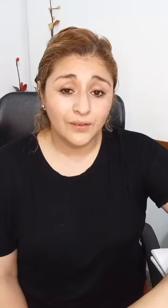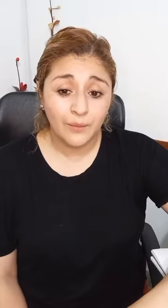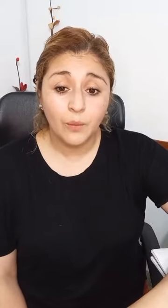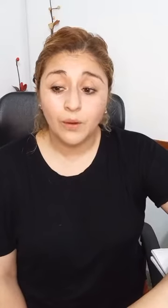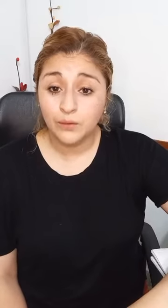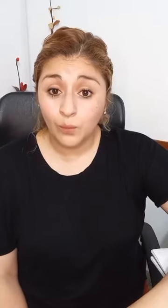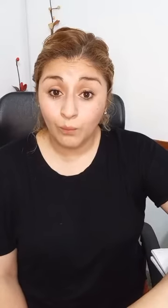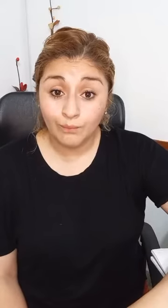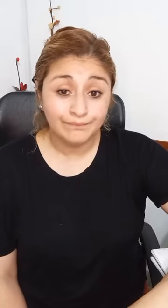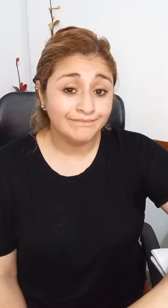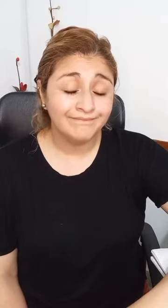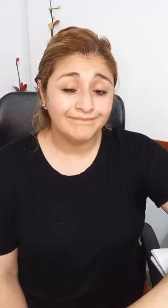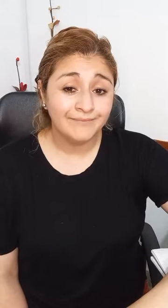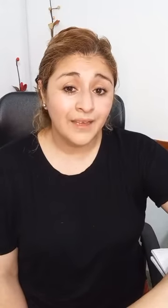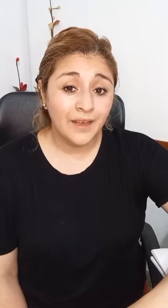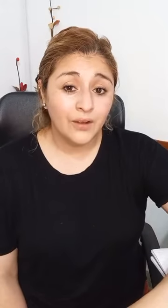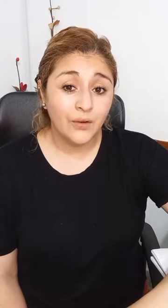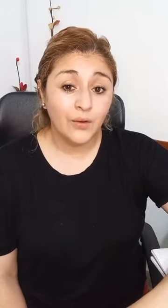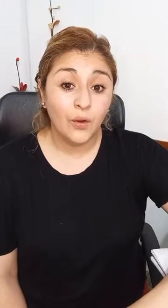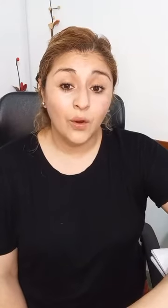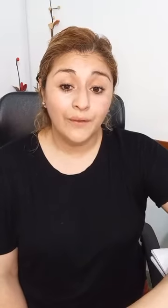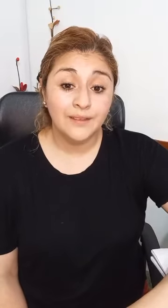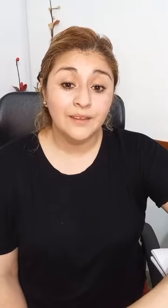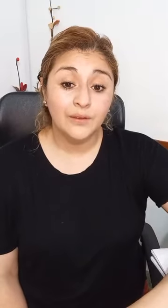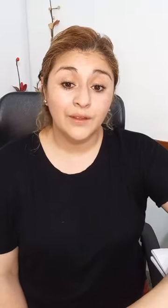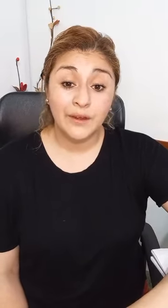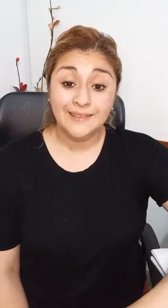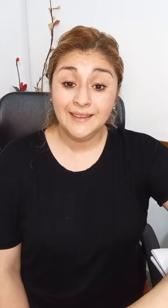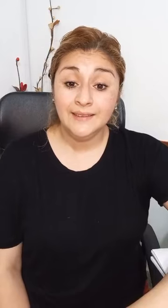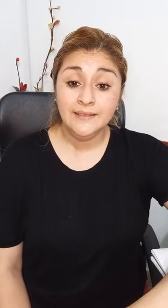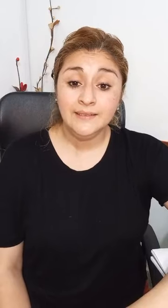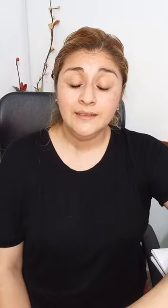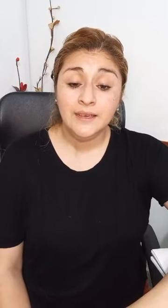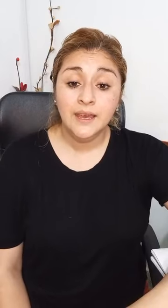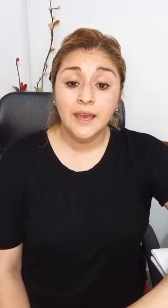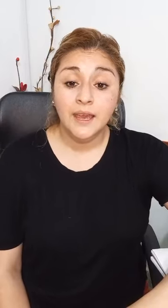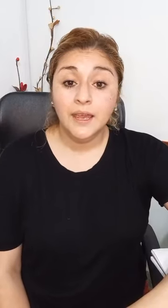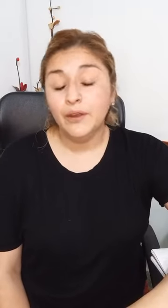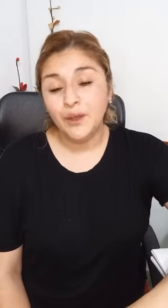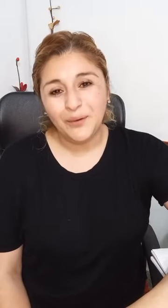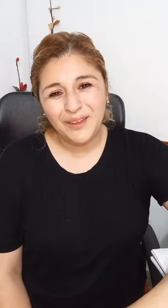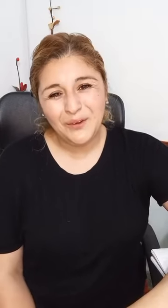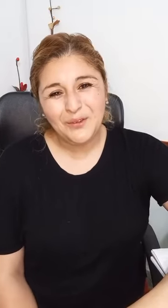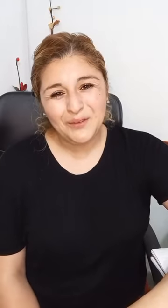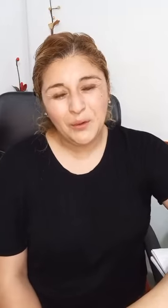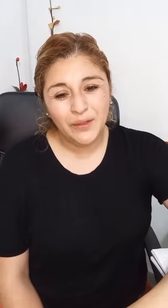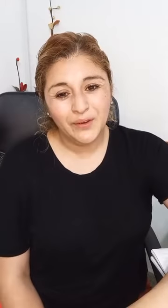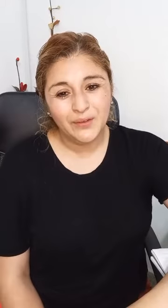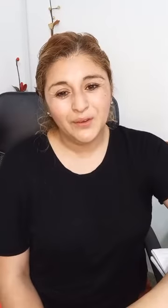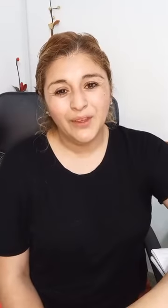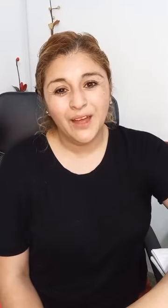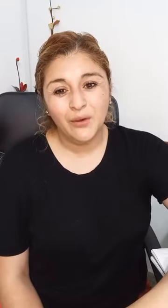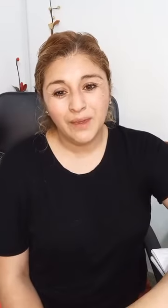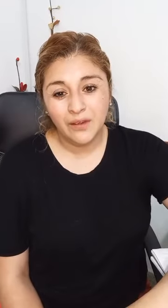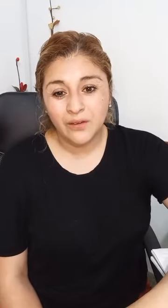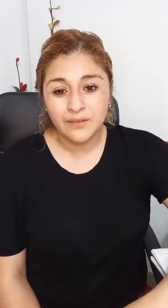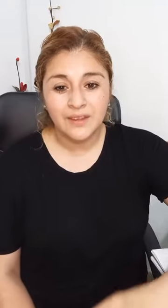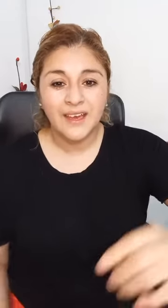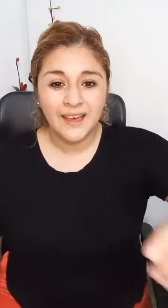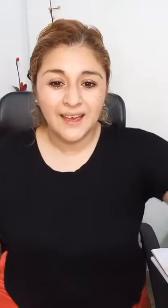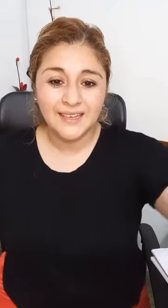nos encontramos por Zoom con los jóvenes y los adolescentes. Y bueno, estaremos nuestros encuentros los días